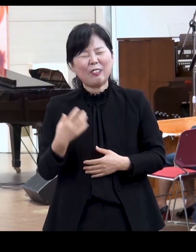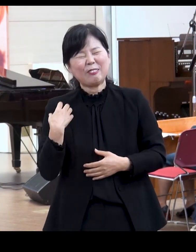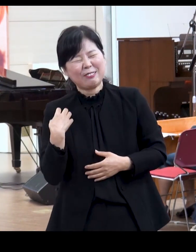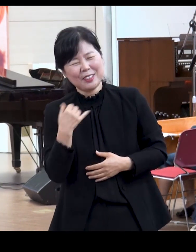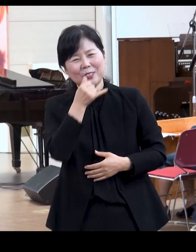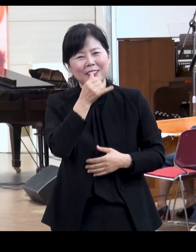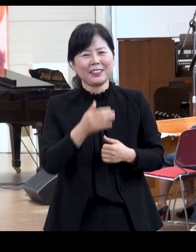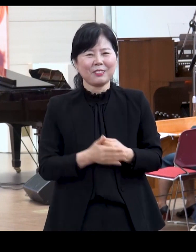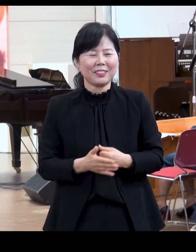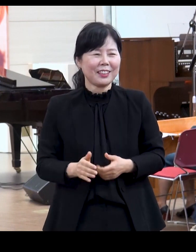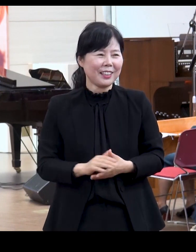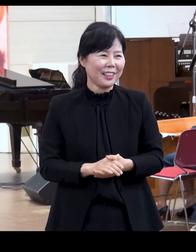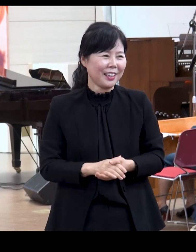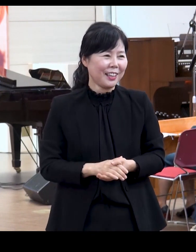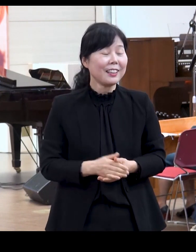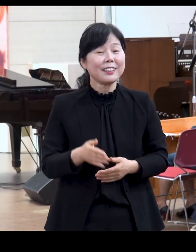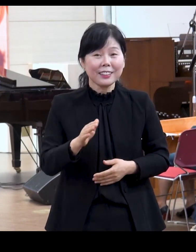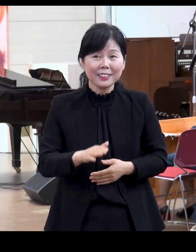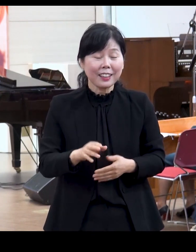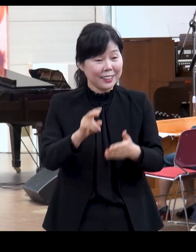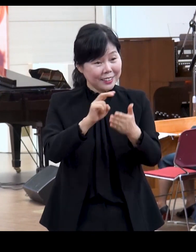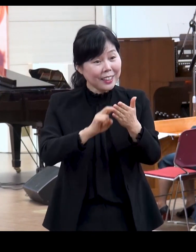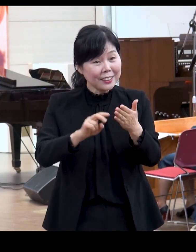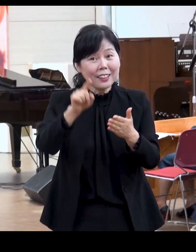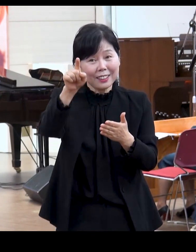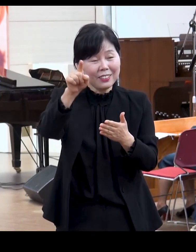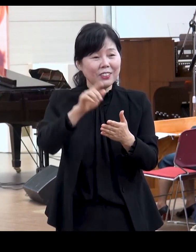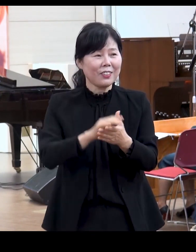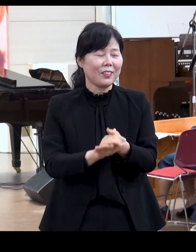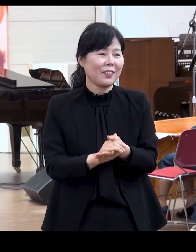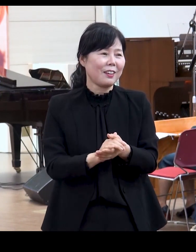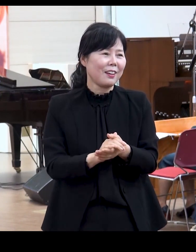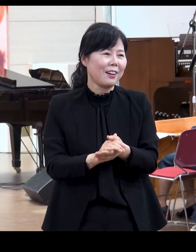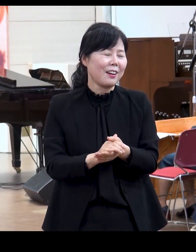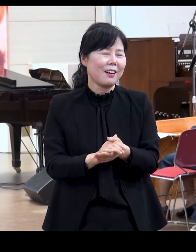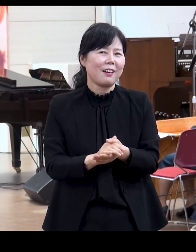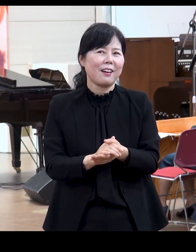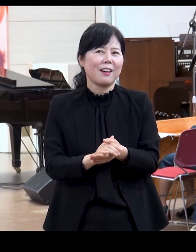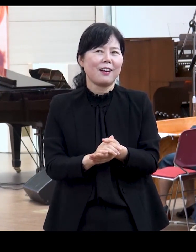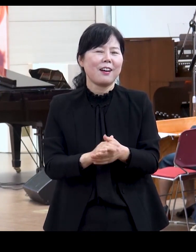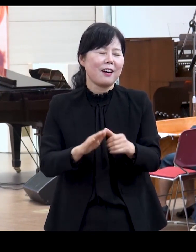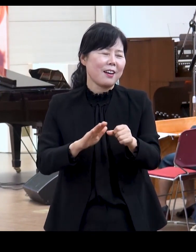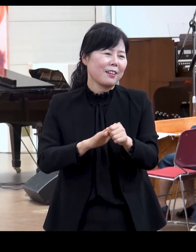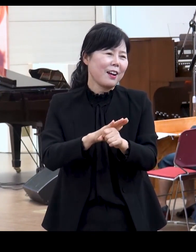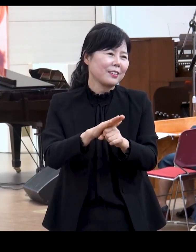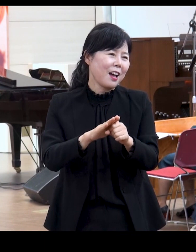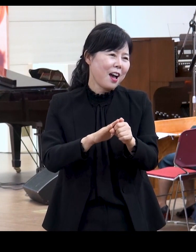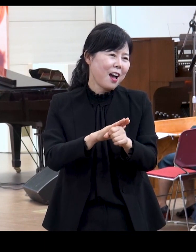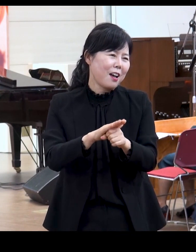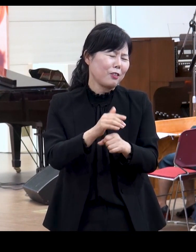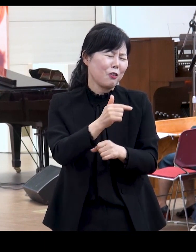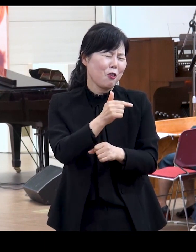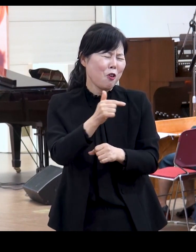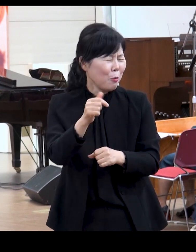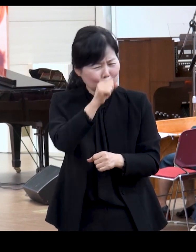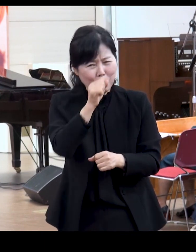자, 그런데 여러분, 사실은 이 찬양은요, 간단한 찬양이지만 가사가 기가 막힙니다.